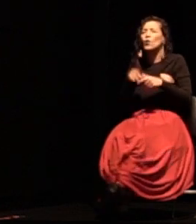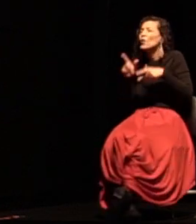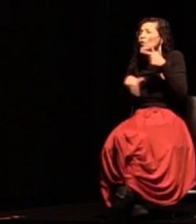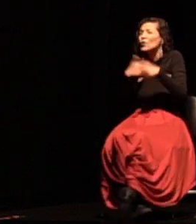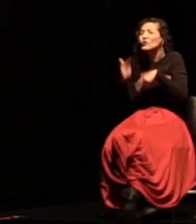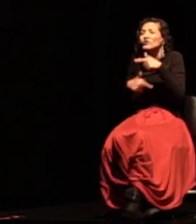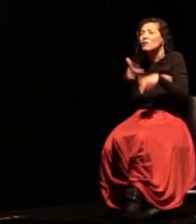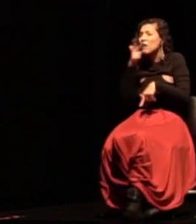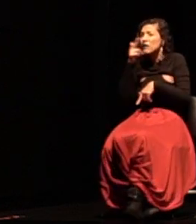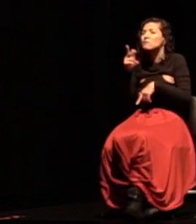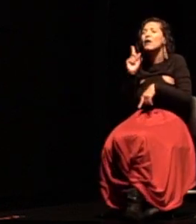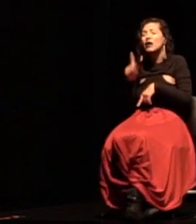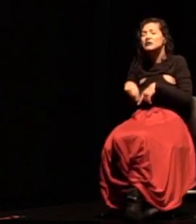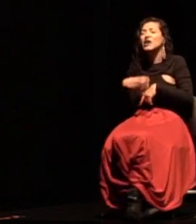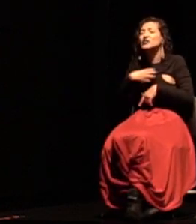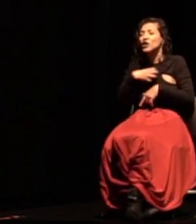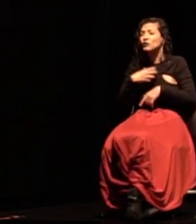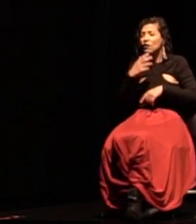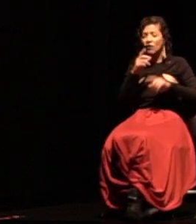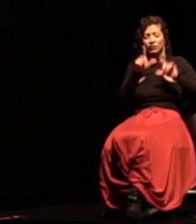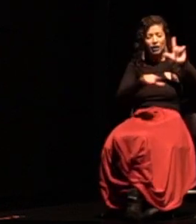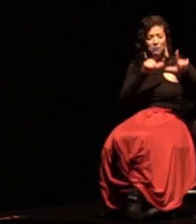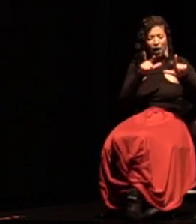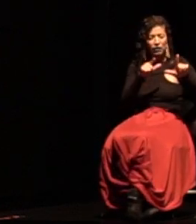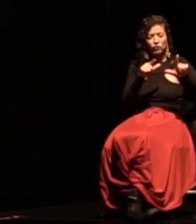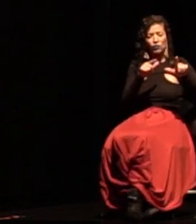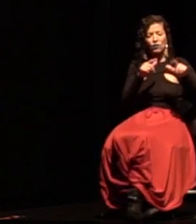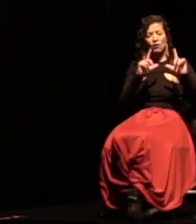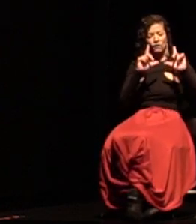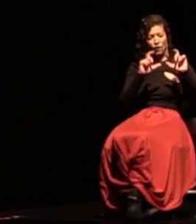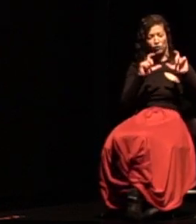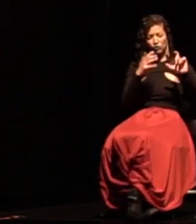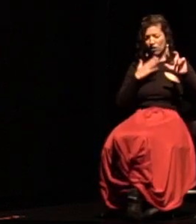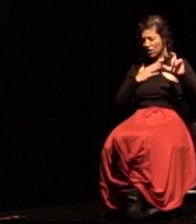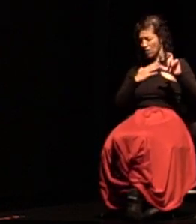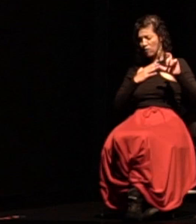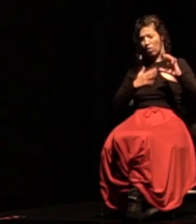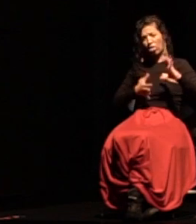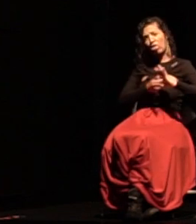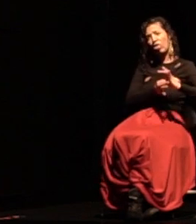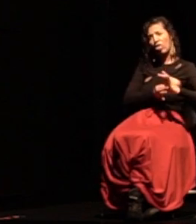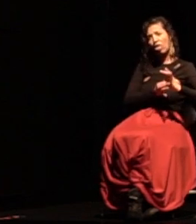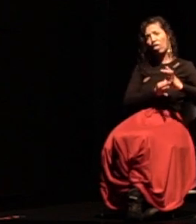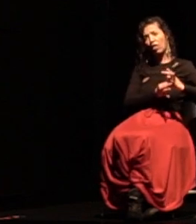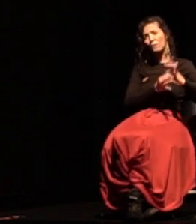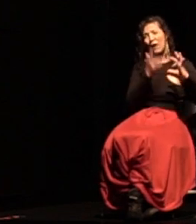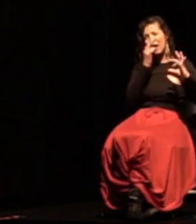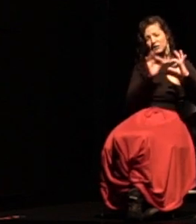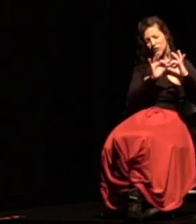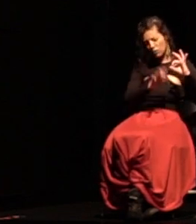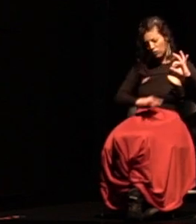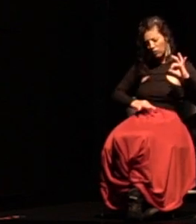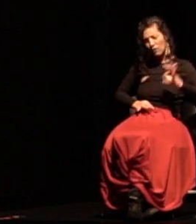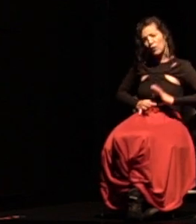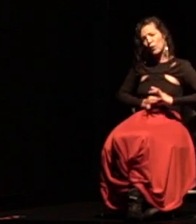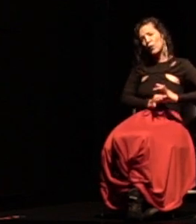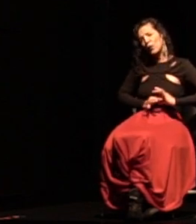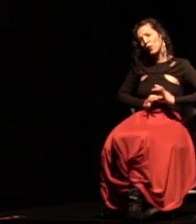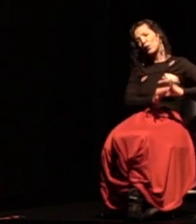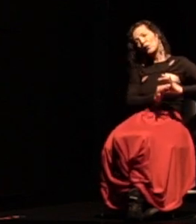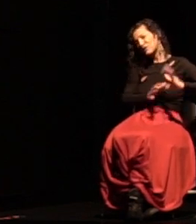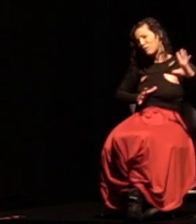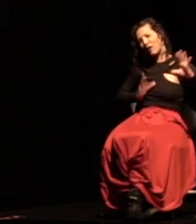mais umbilical, mesmo a gente não querendo. Então, é um campo de ação. E aí, não tinha essa coisa de, porque tem